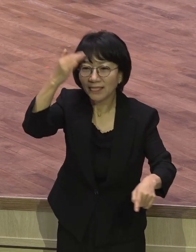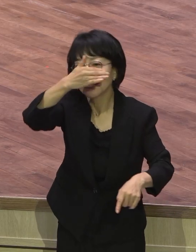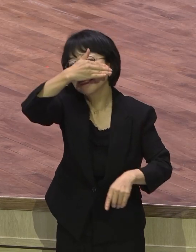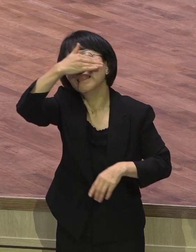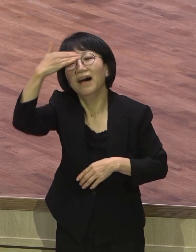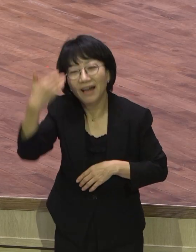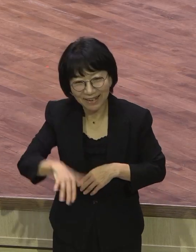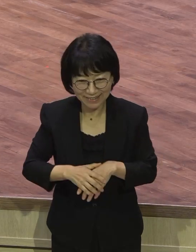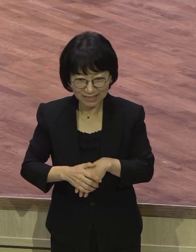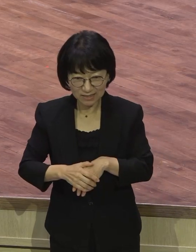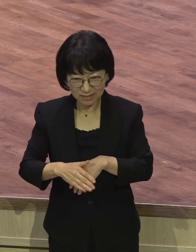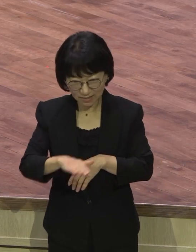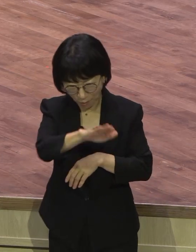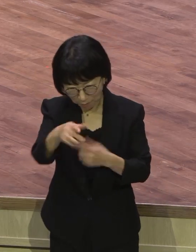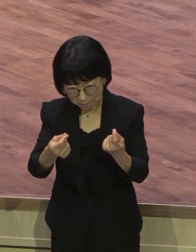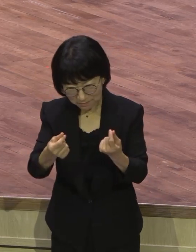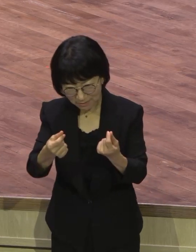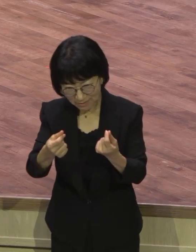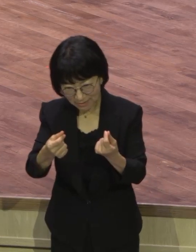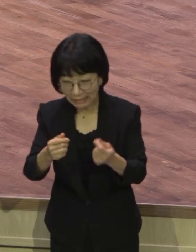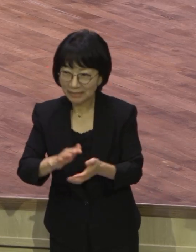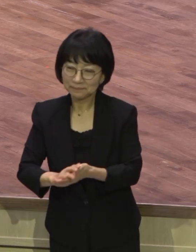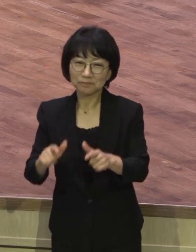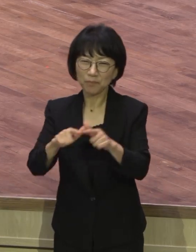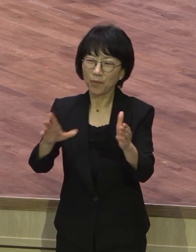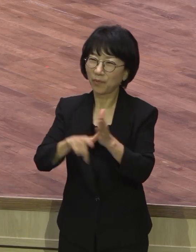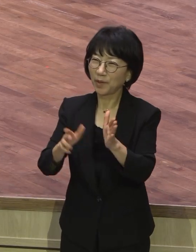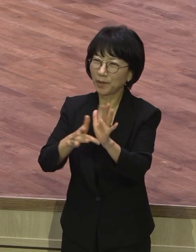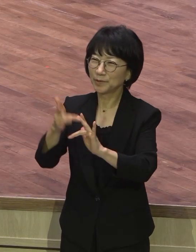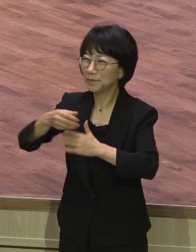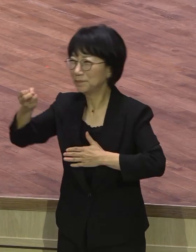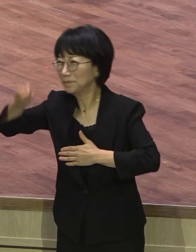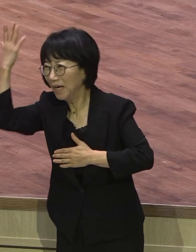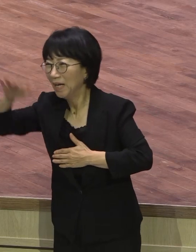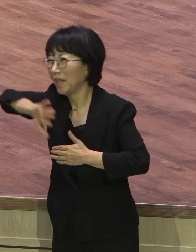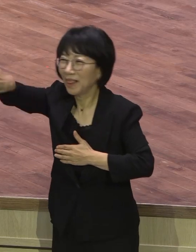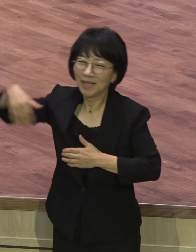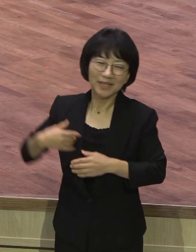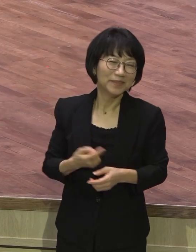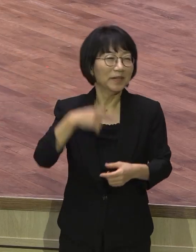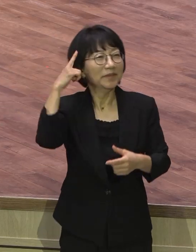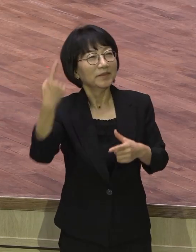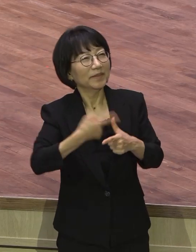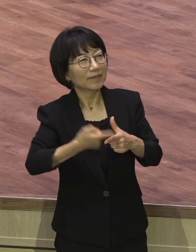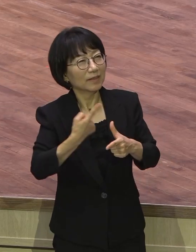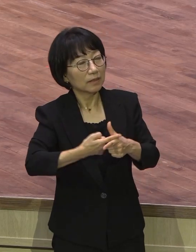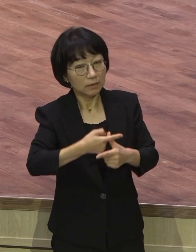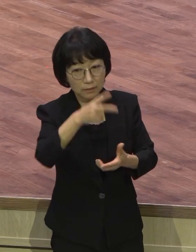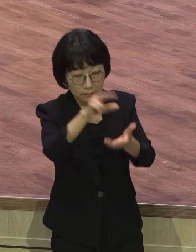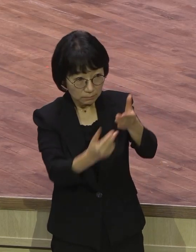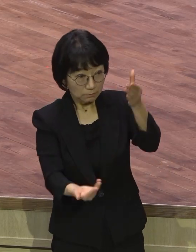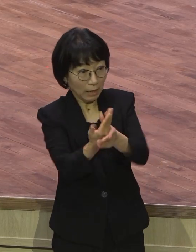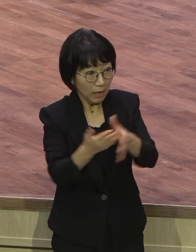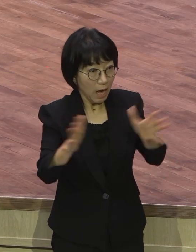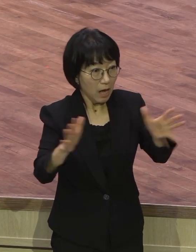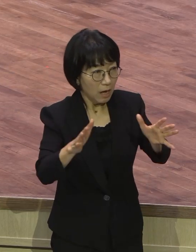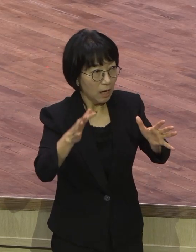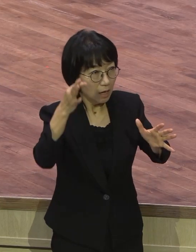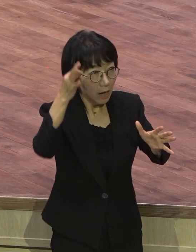같지 않습니까 평상시에는 아무런 감각이 없다가 막다른 꼴목이 와서 예수님을 찾지는